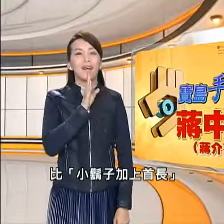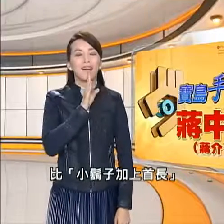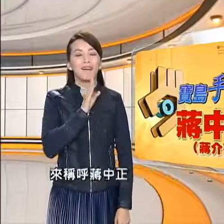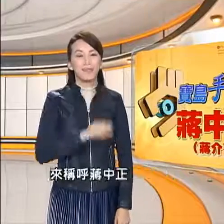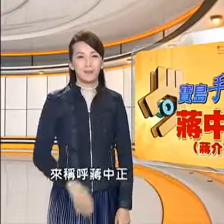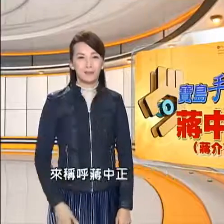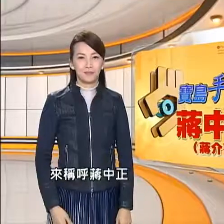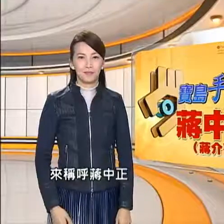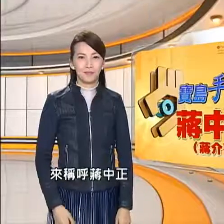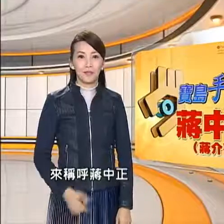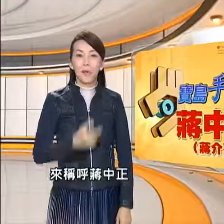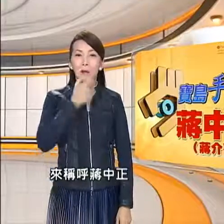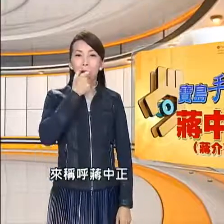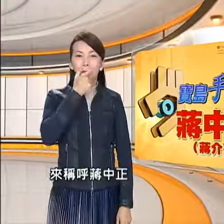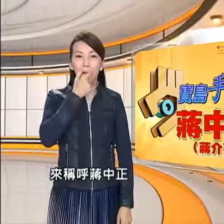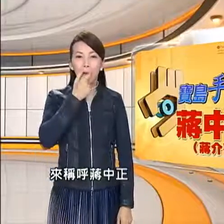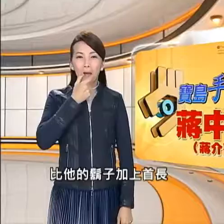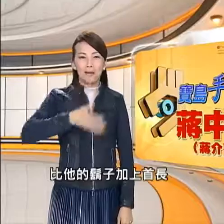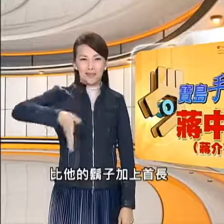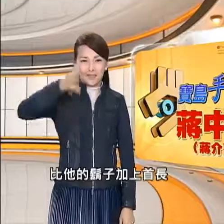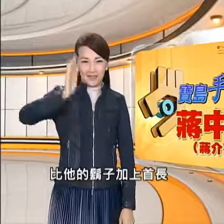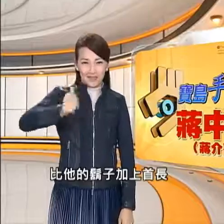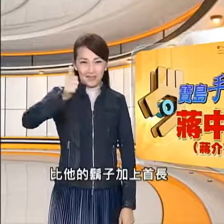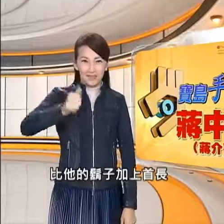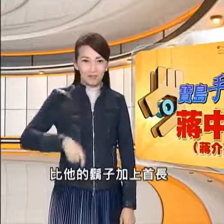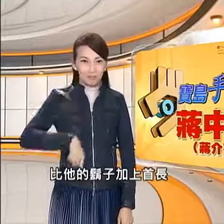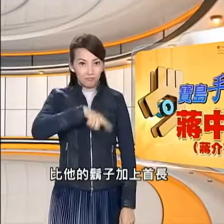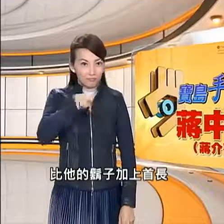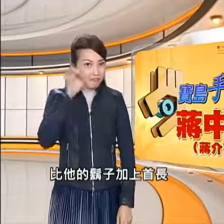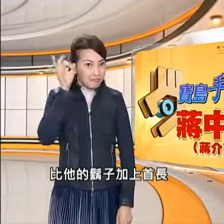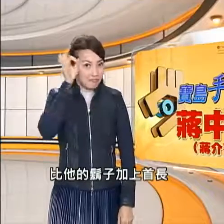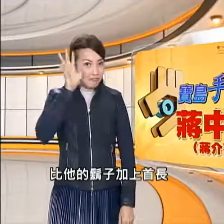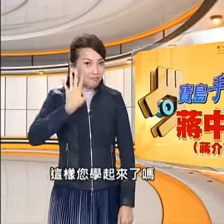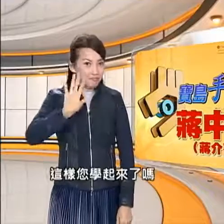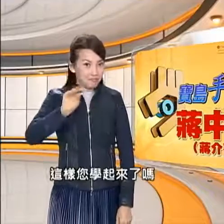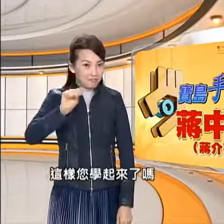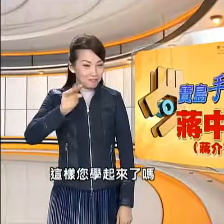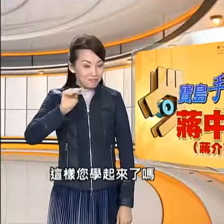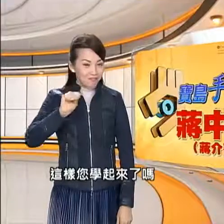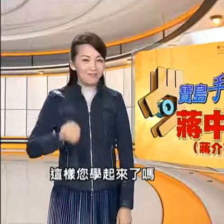呼蒋中正，比他的胡子加上手掌，这样您学起来了吗？